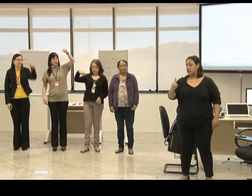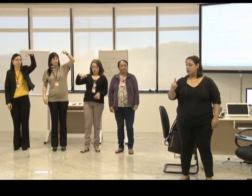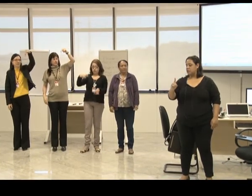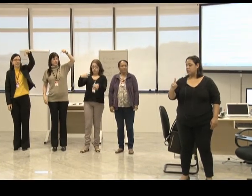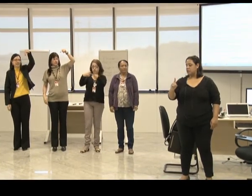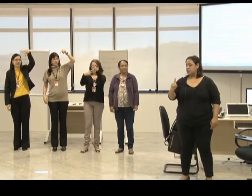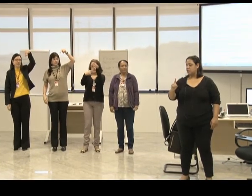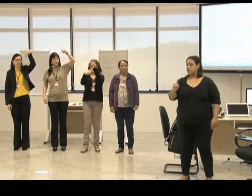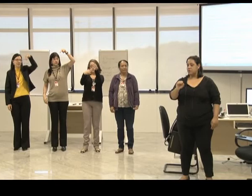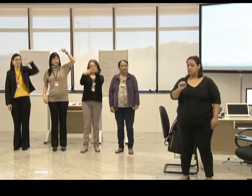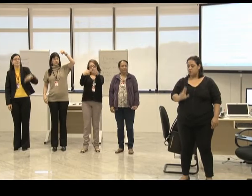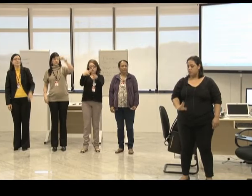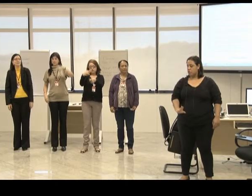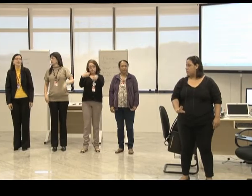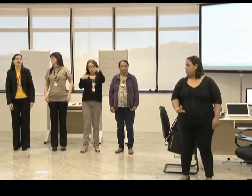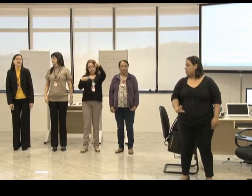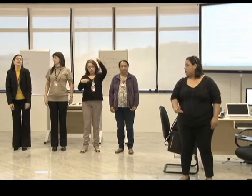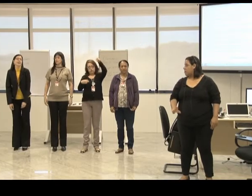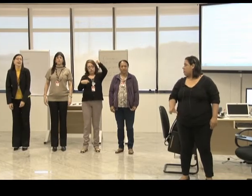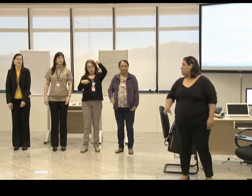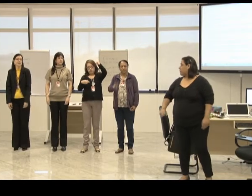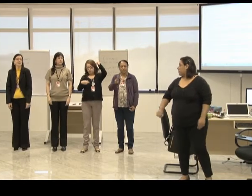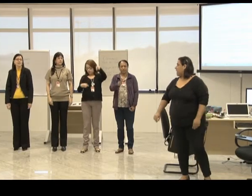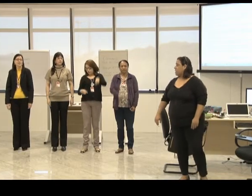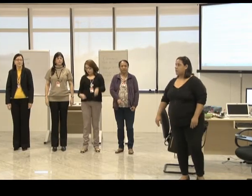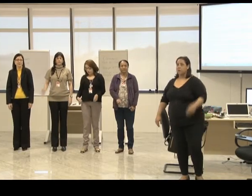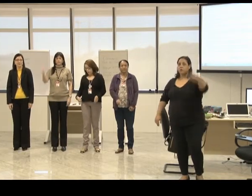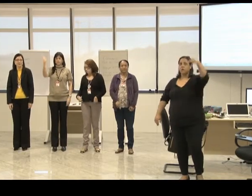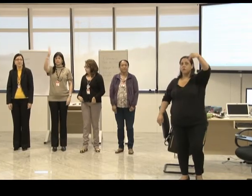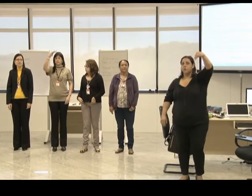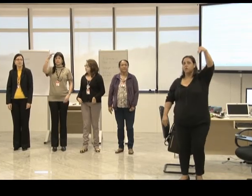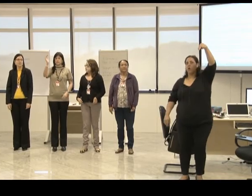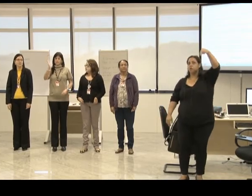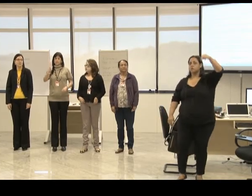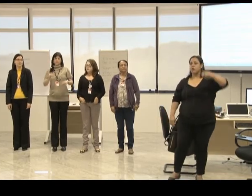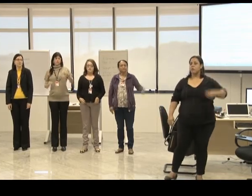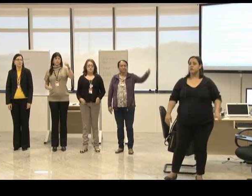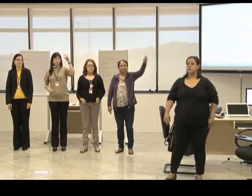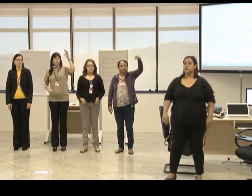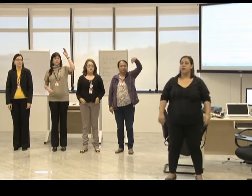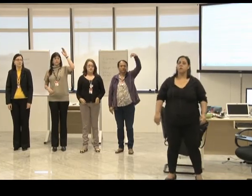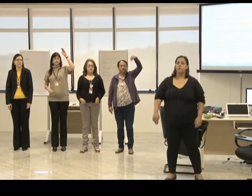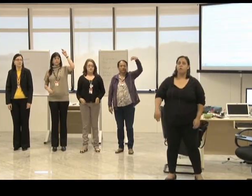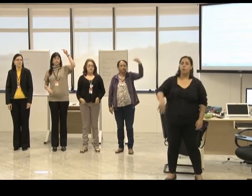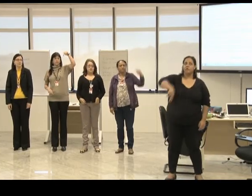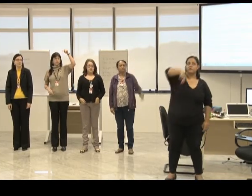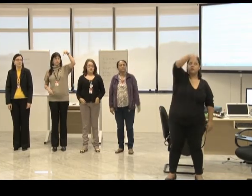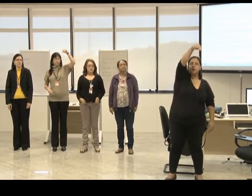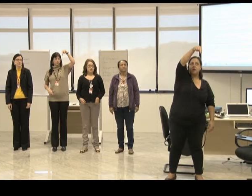Sudeste, Sul. Tá? Então, Norte. Eu posso também girar meu corpo e fazer